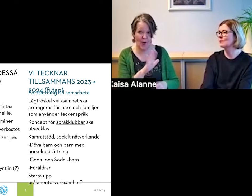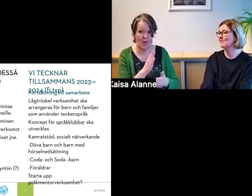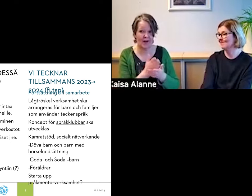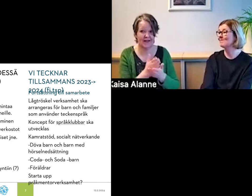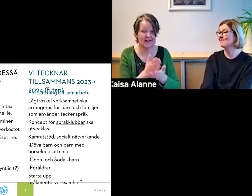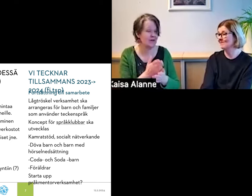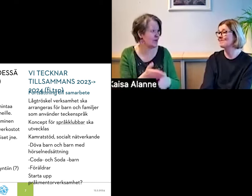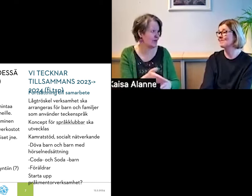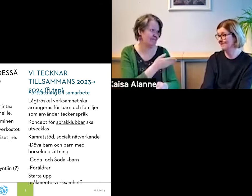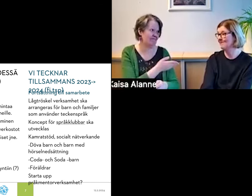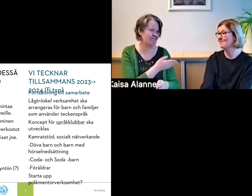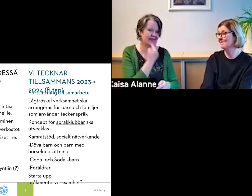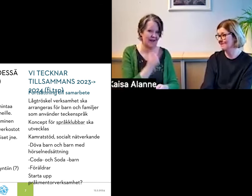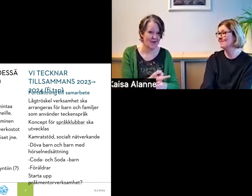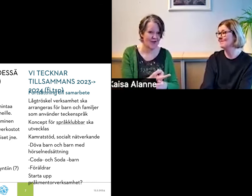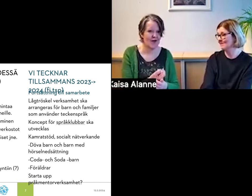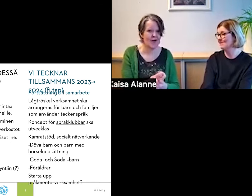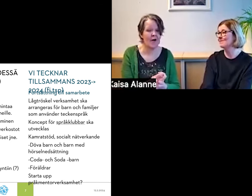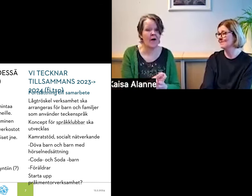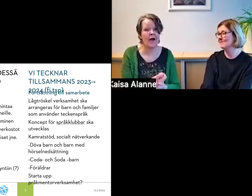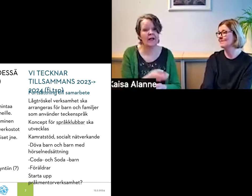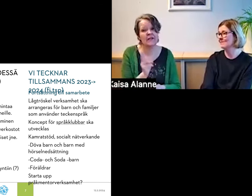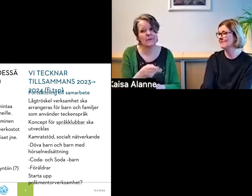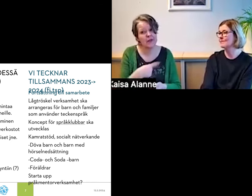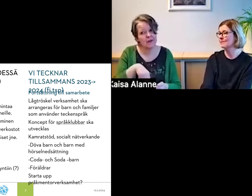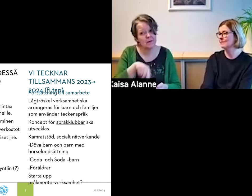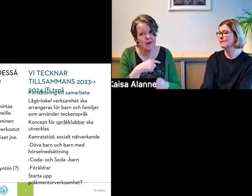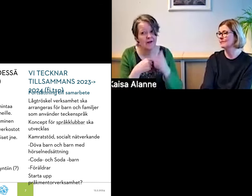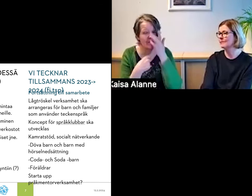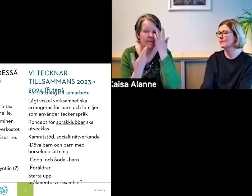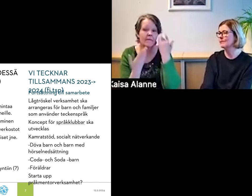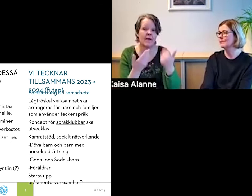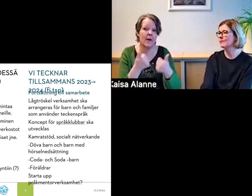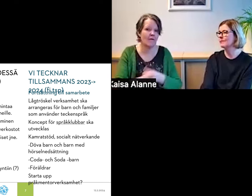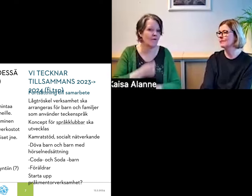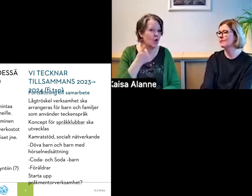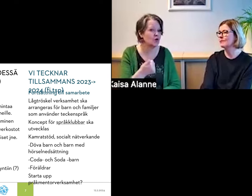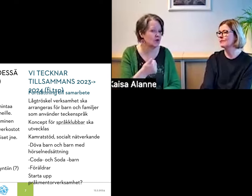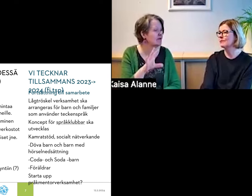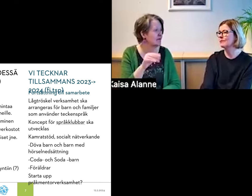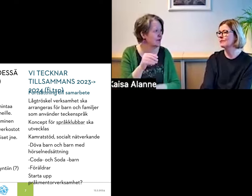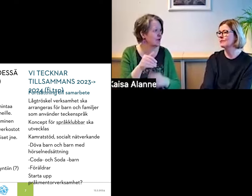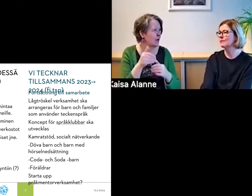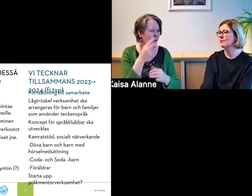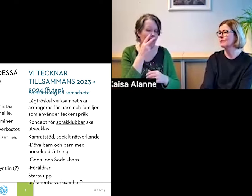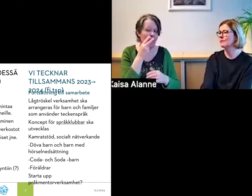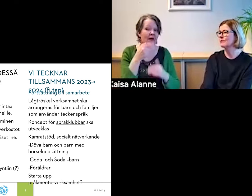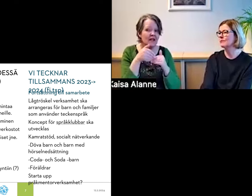pitää olla liikkeellä tosi aikaisin, ja tästähän Lotta taas puhui meille tänään, että mitä se on se